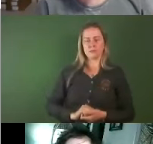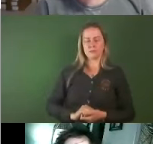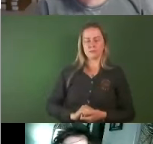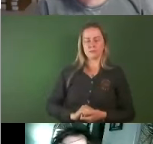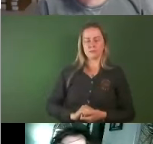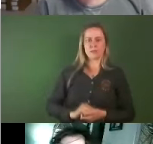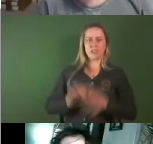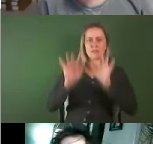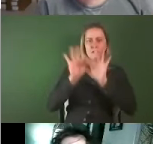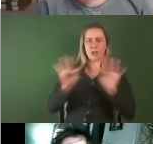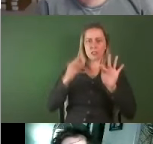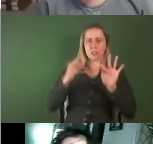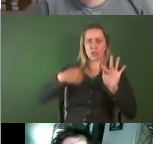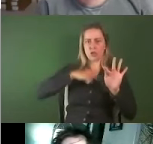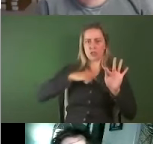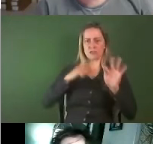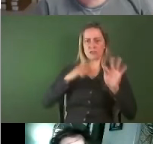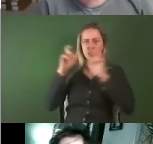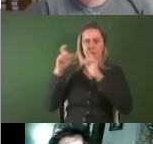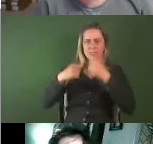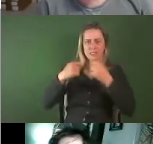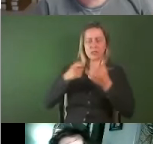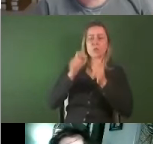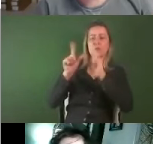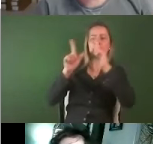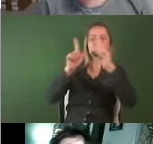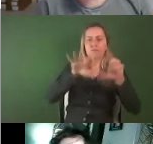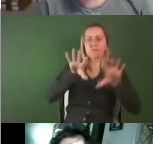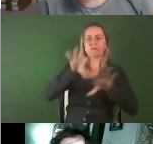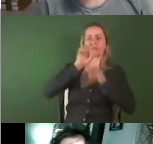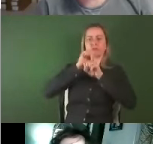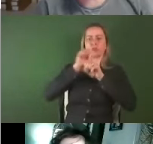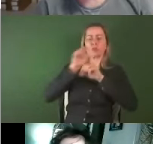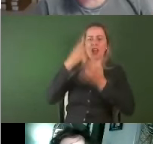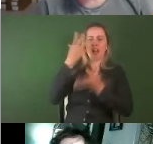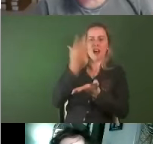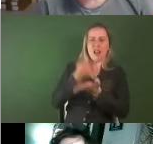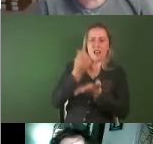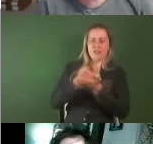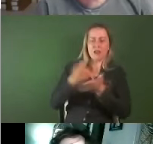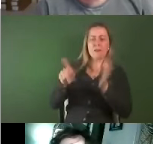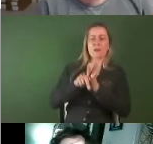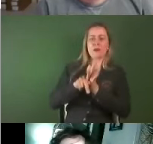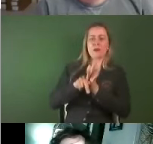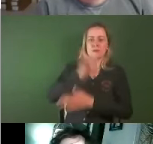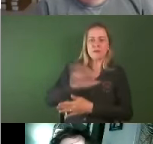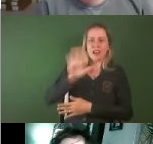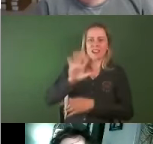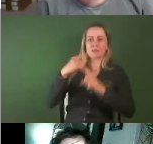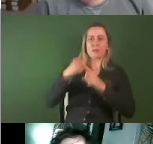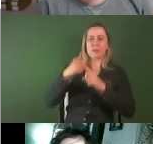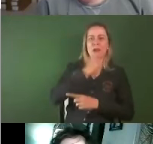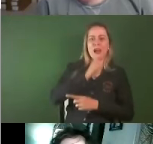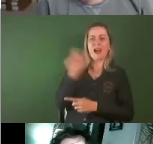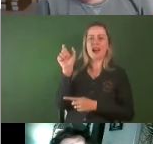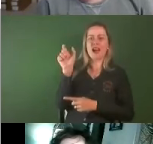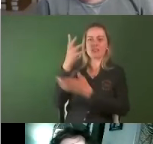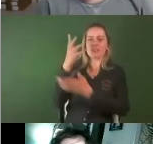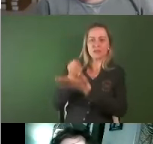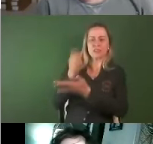Nós, fotógrafos, devemos captar os fragmentos da realidade que são impossíveis de captar com as palavras, criando, assim, material